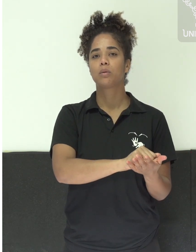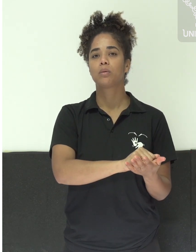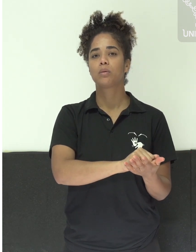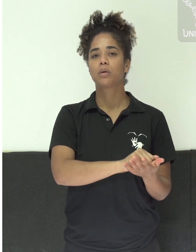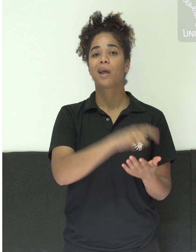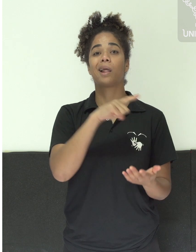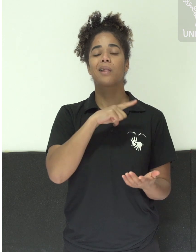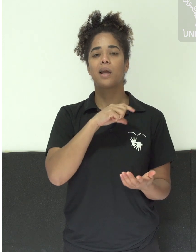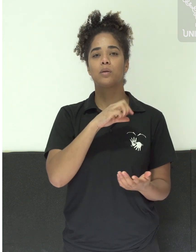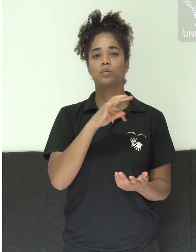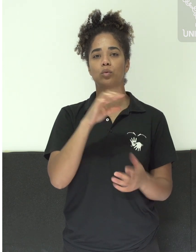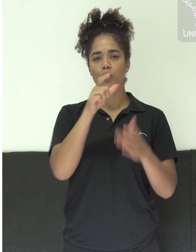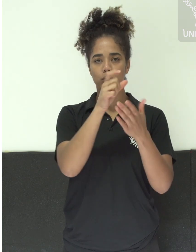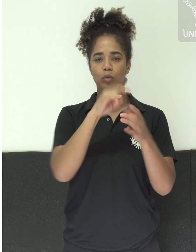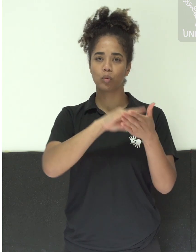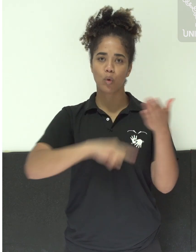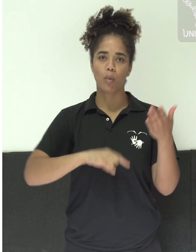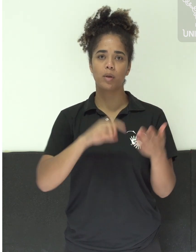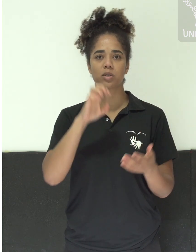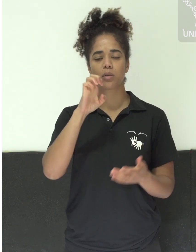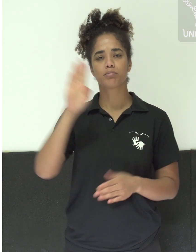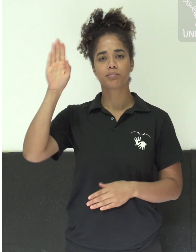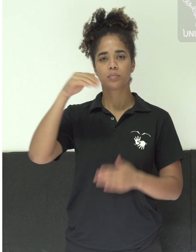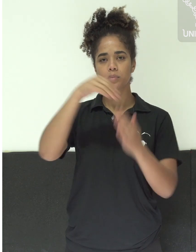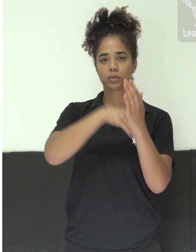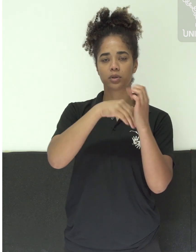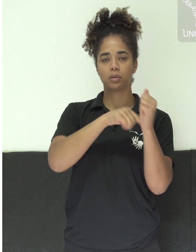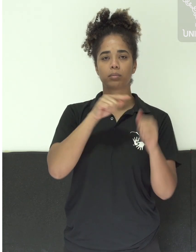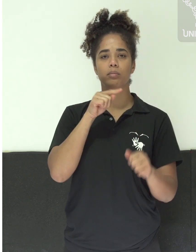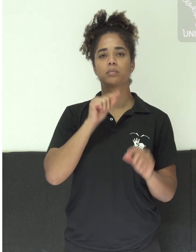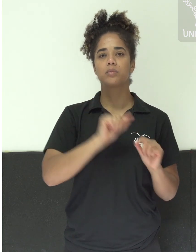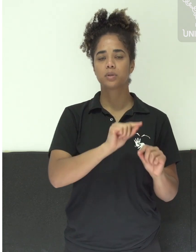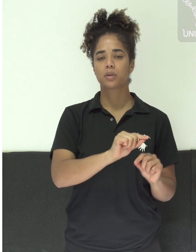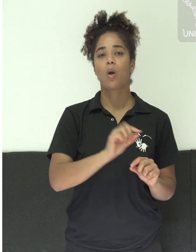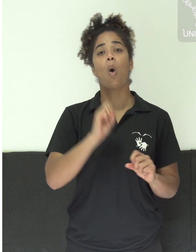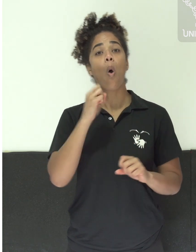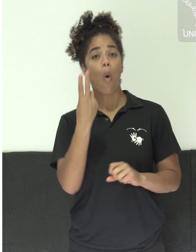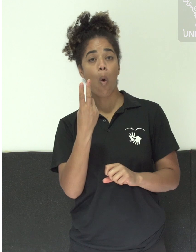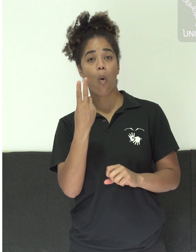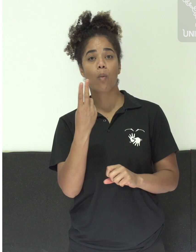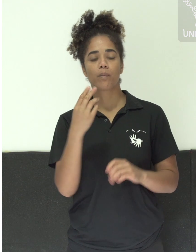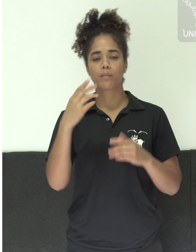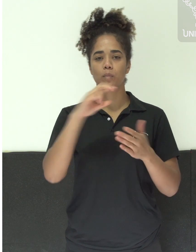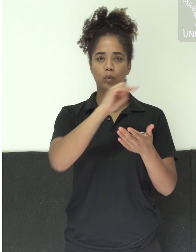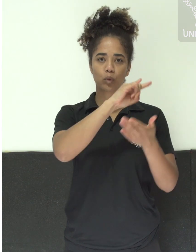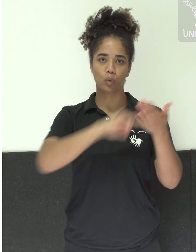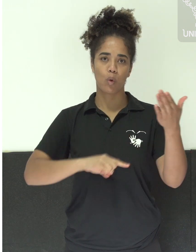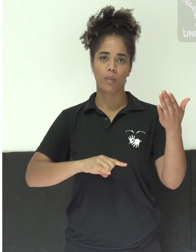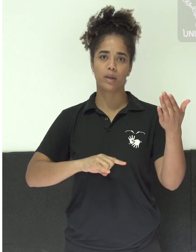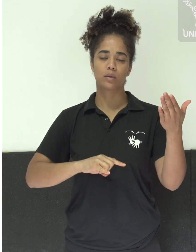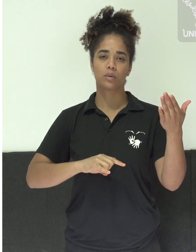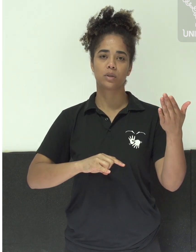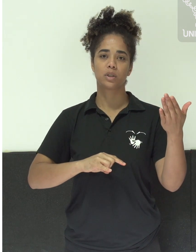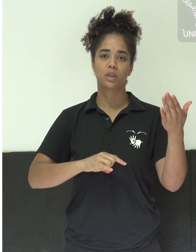eleitor, título de eleitor original ou certidão de quitação eleitoral, obrigatório para maiores